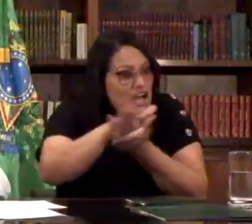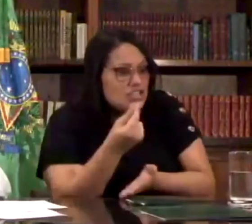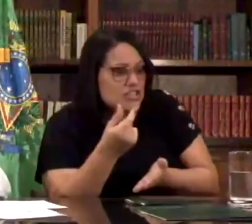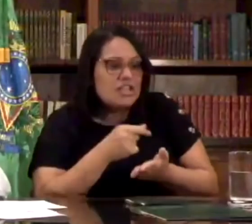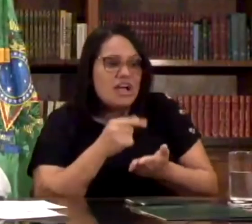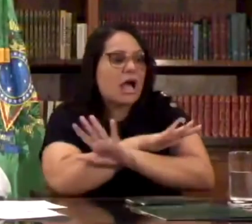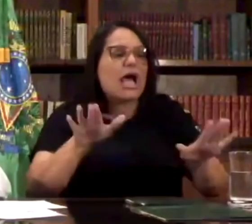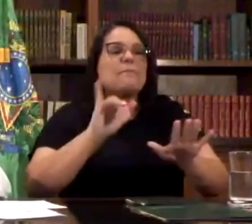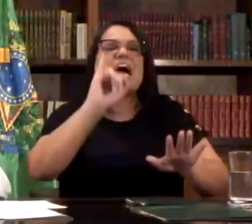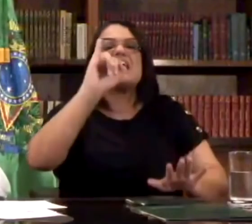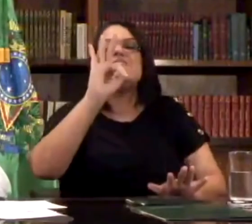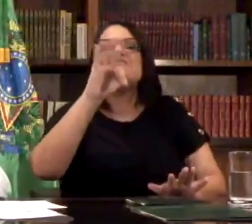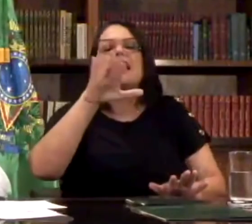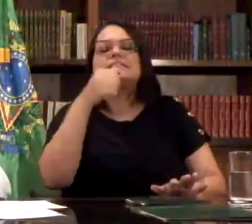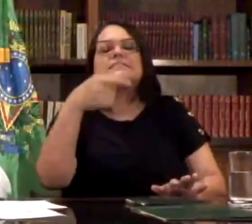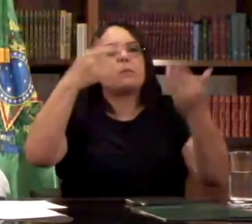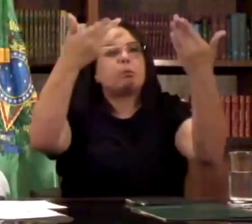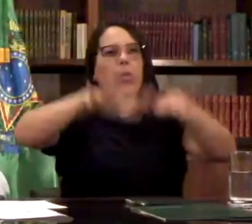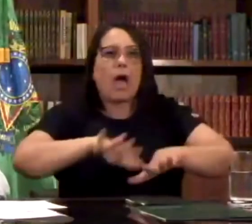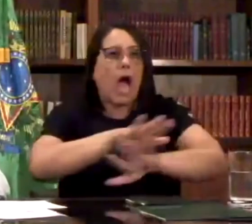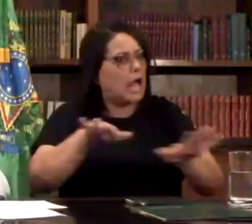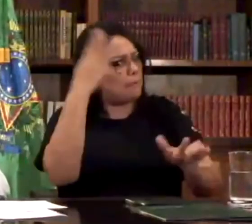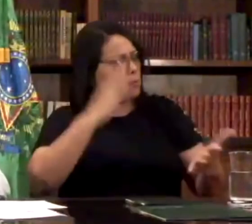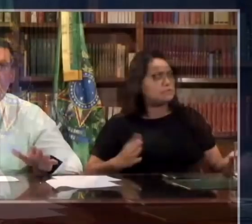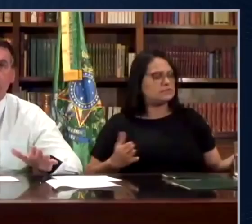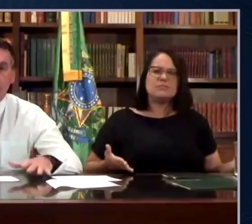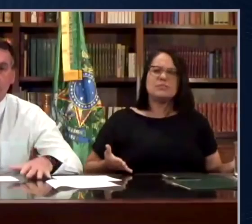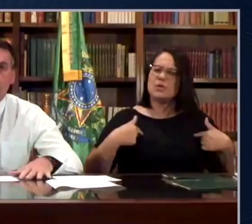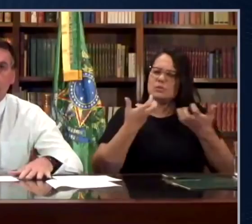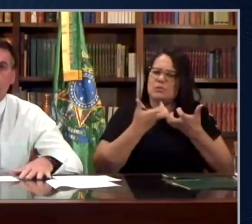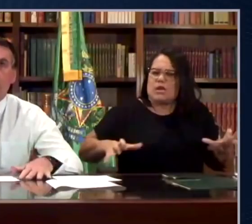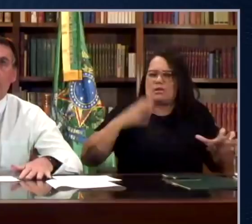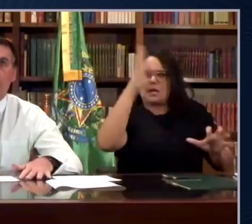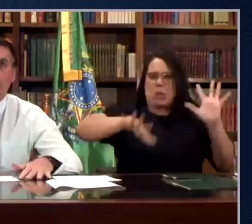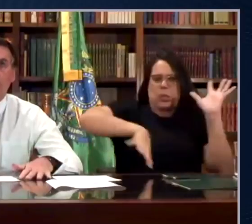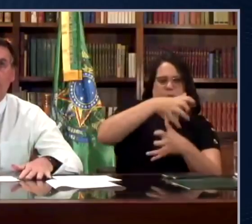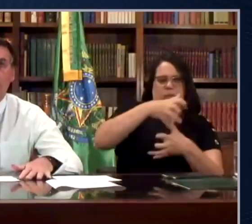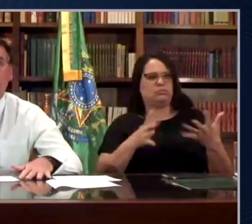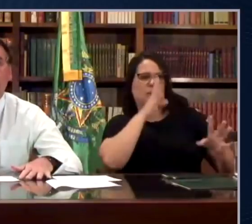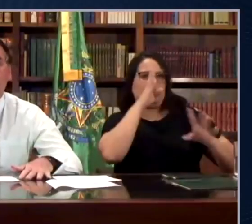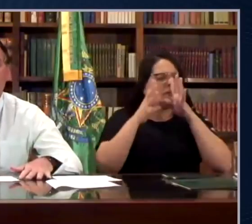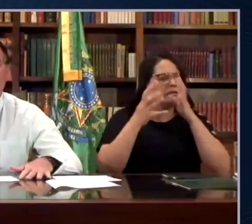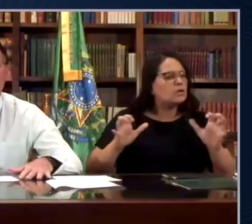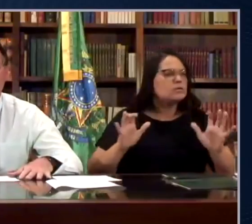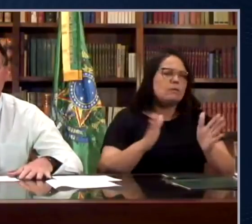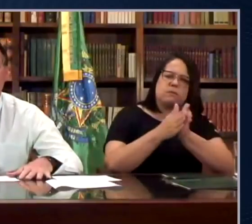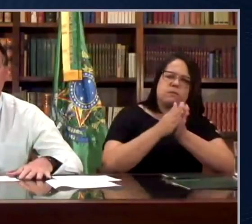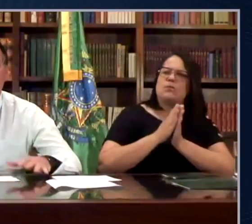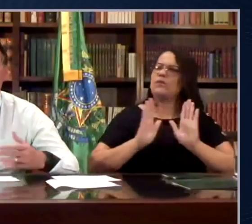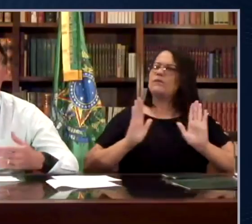Brasil de vez. Nós não queremos aqui um caos no Brasil. Então, estamos prontos para ajudar. Agora, por favor, é